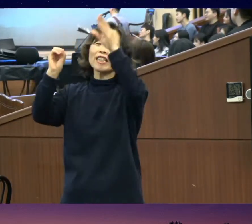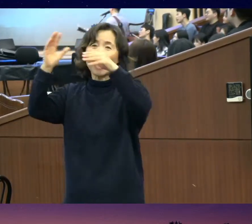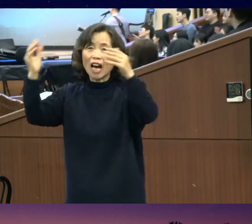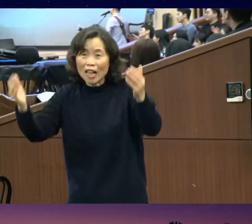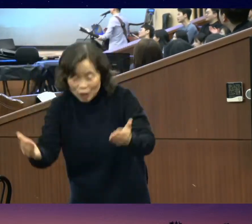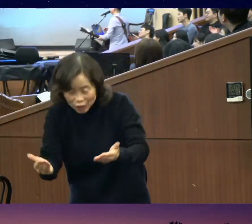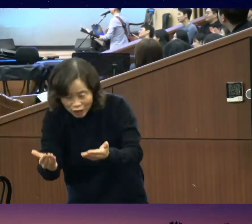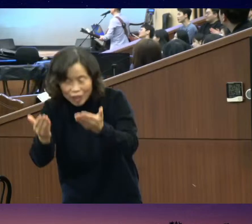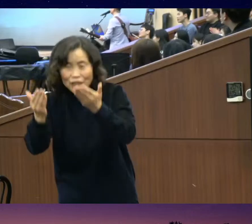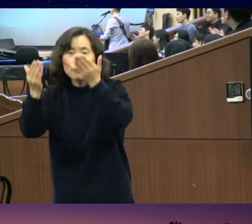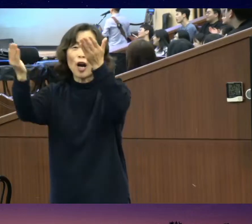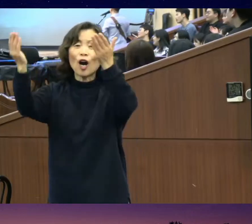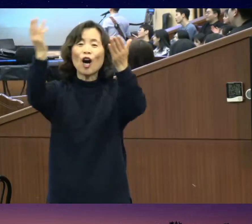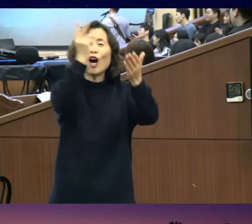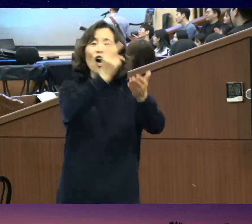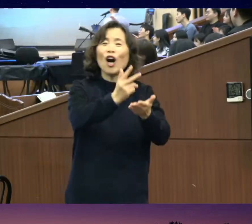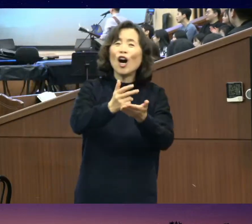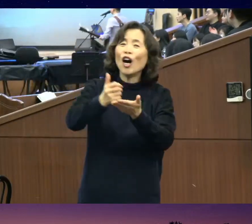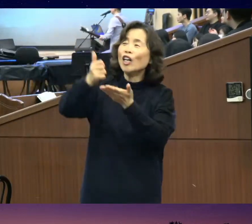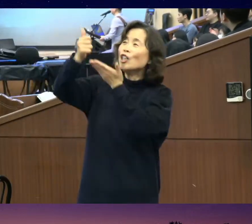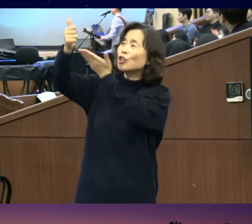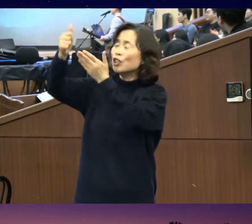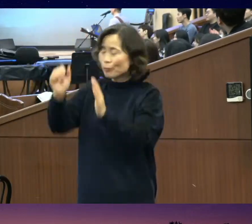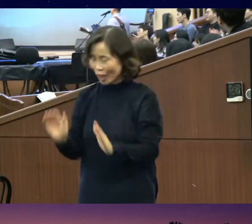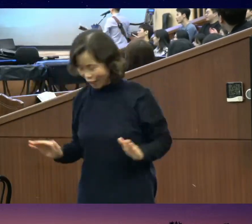제사 드리며